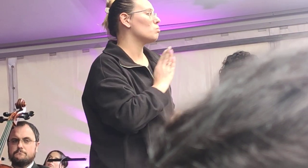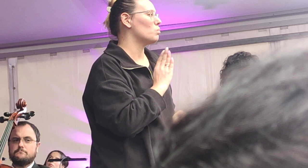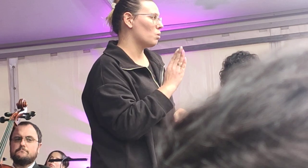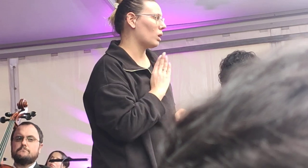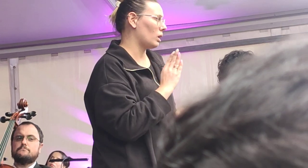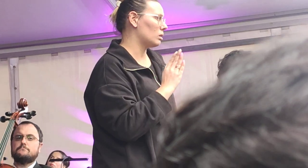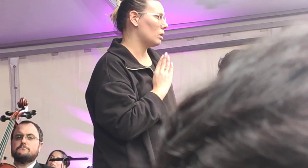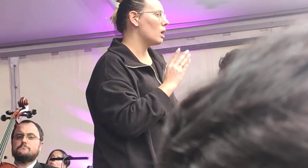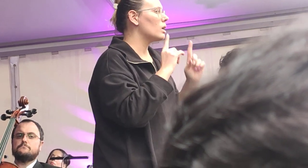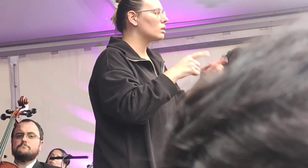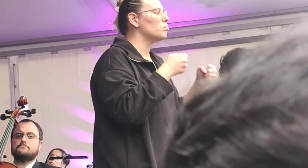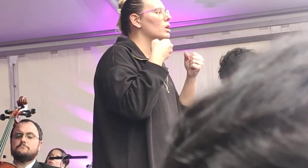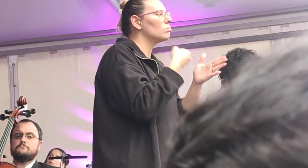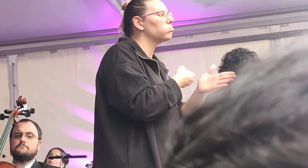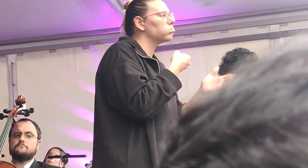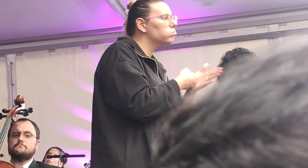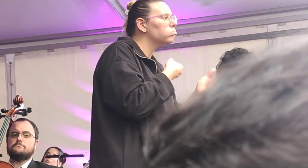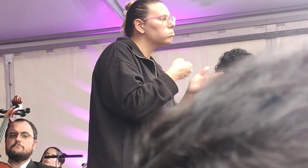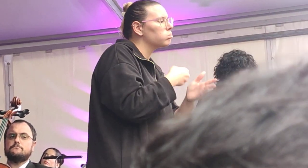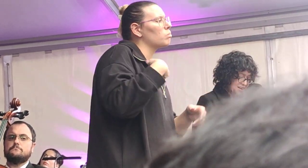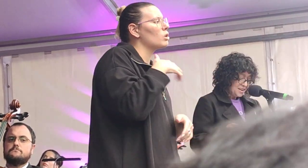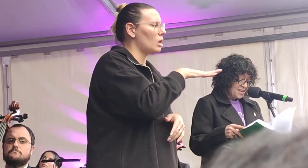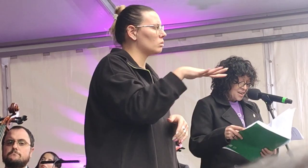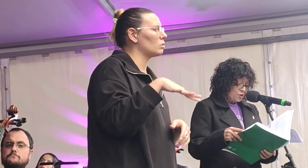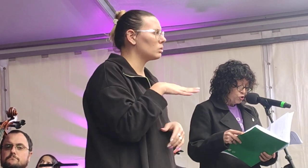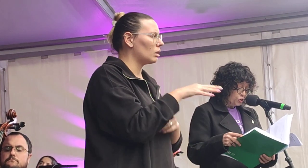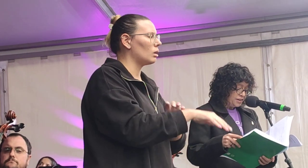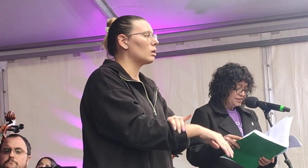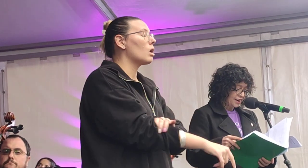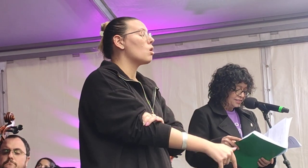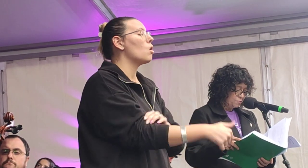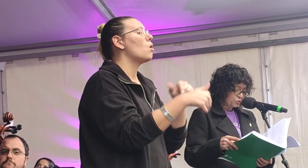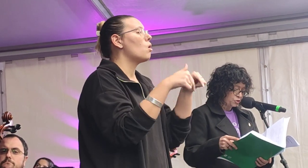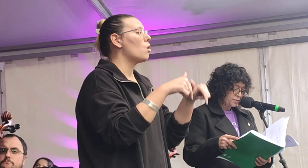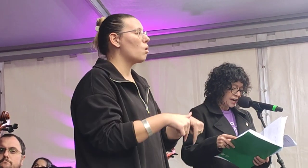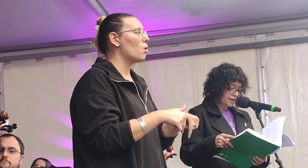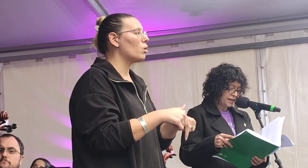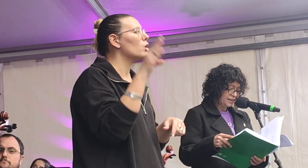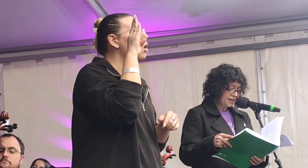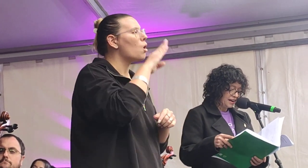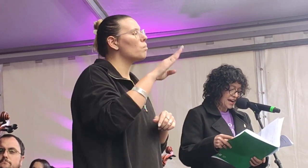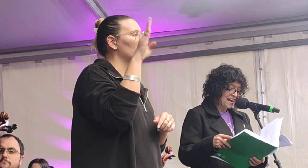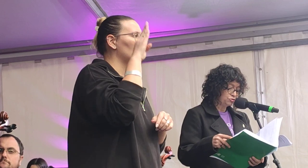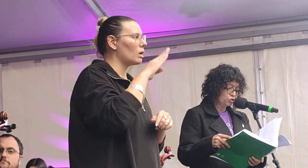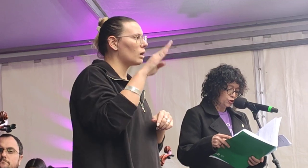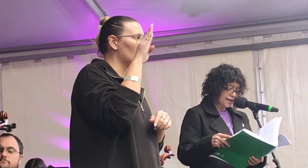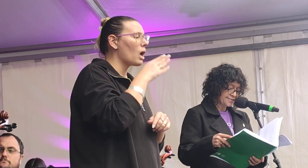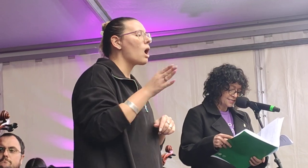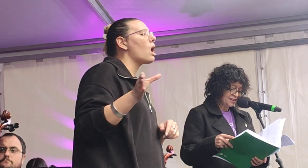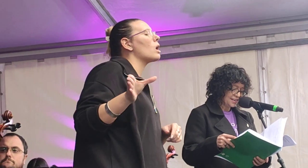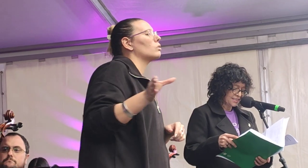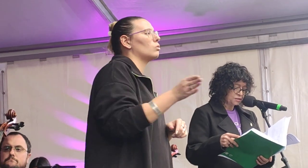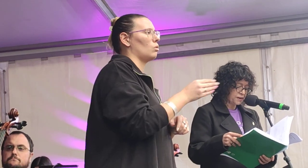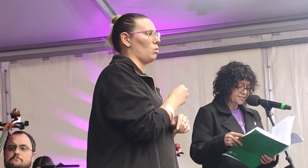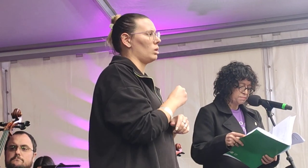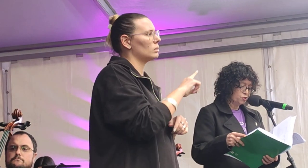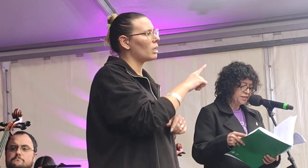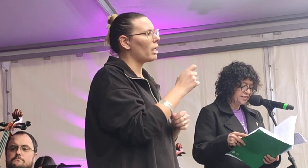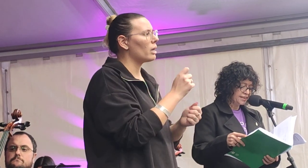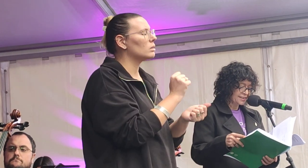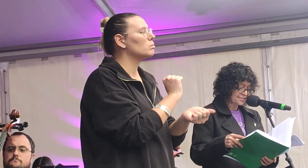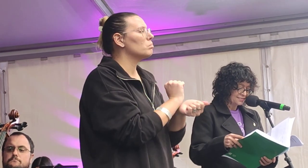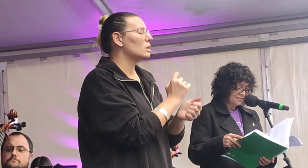mujeres y luchadoras sociales. Hoy rendimos homenaje a todas las